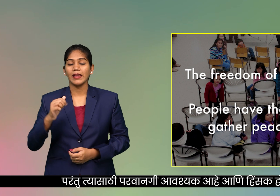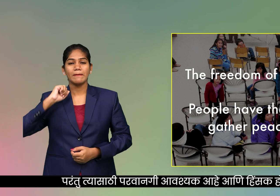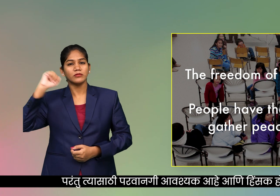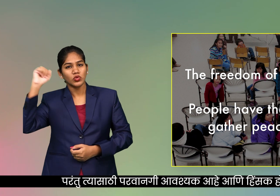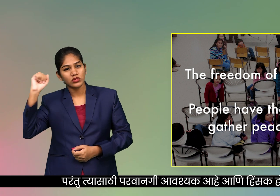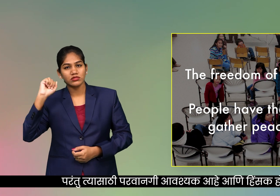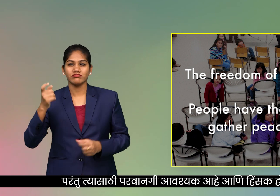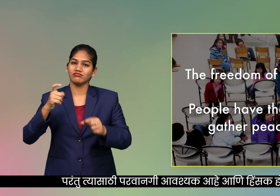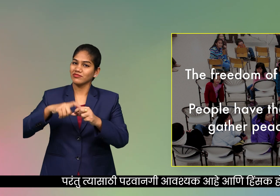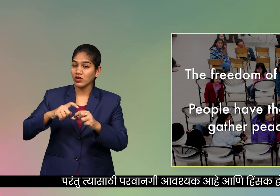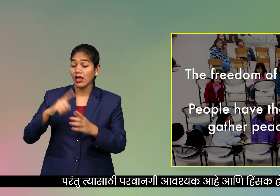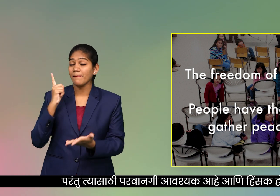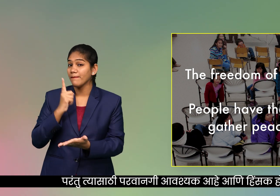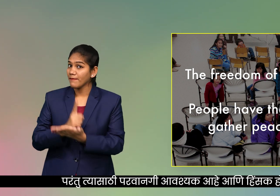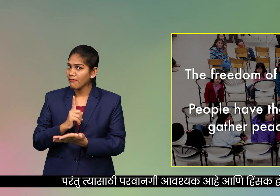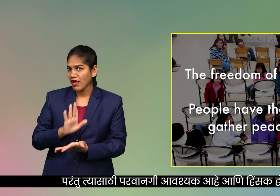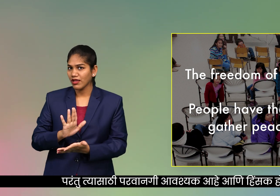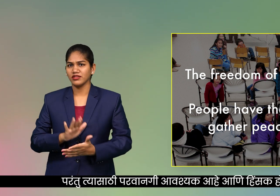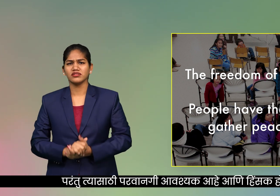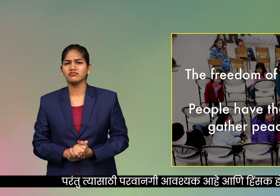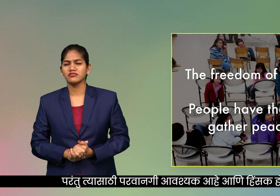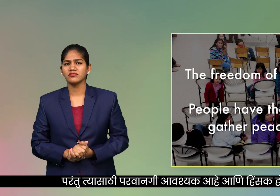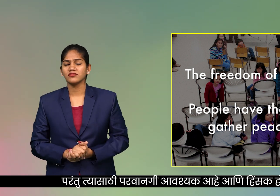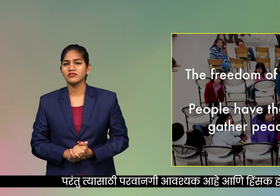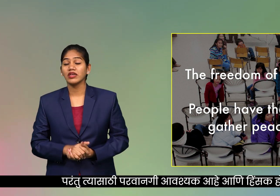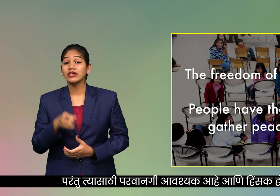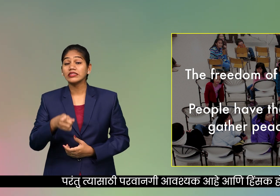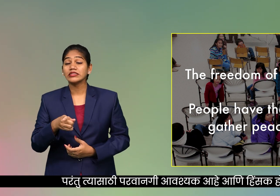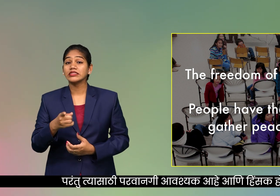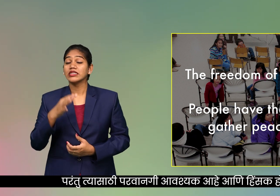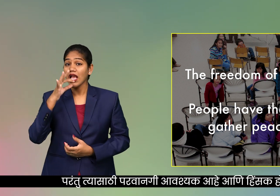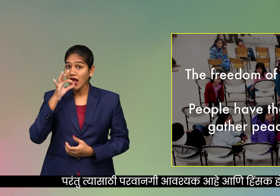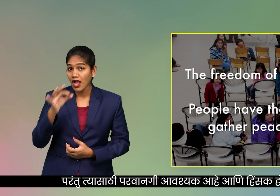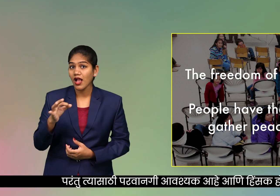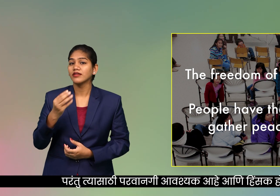त्यासाठी परवानगी आवश्यक आहे आणि हिंसक होऊ शकत नाही.